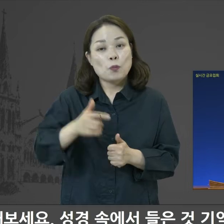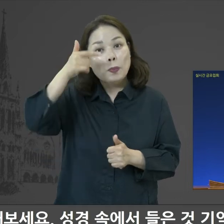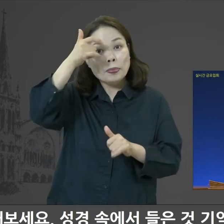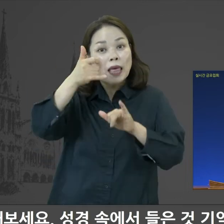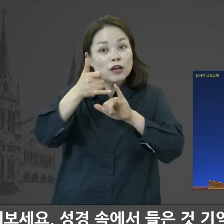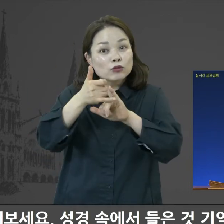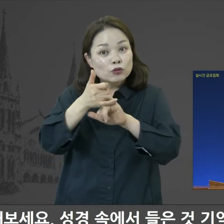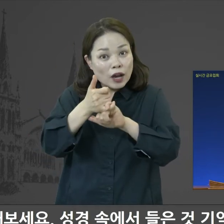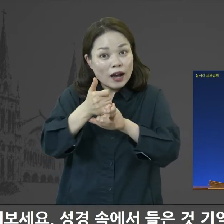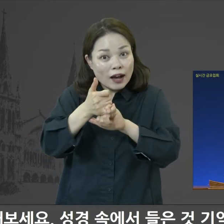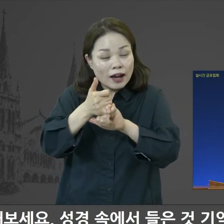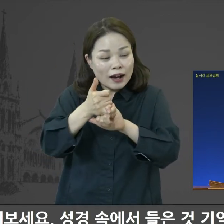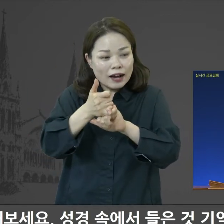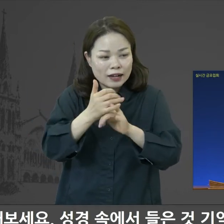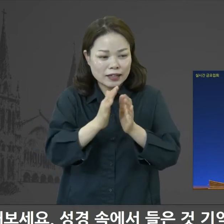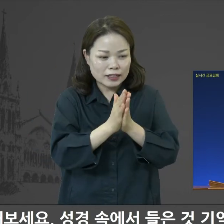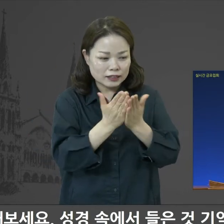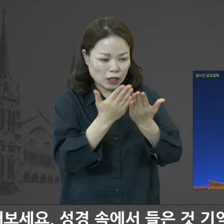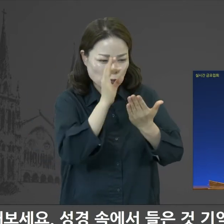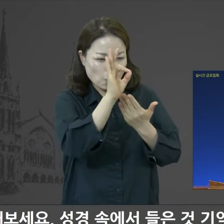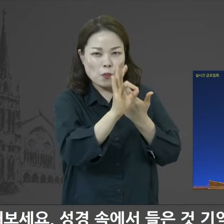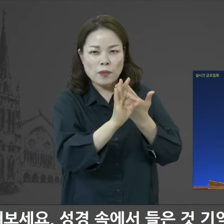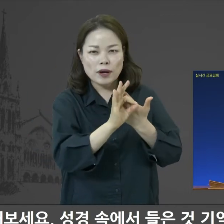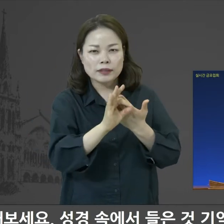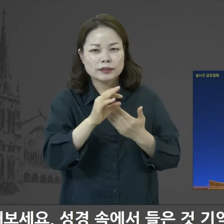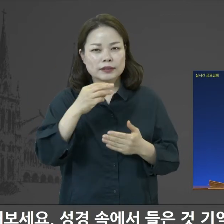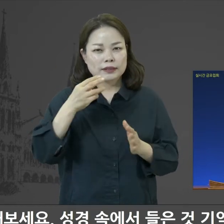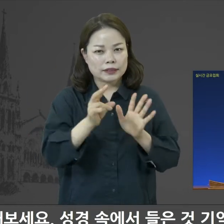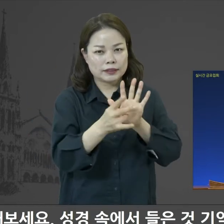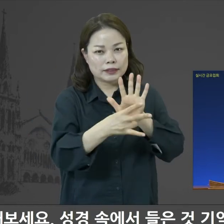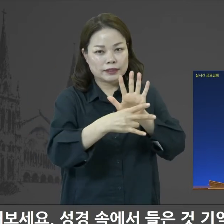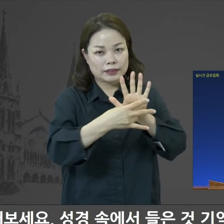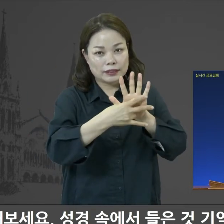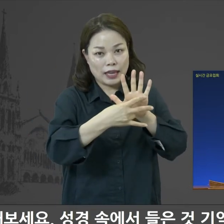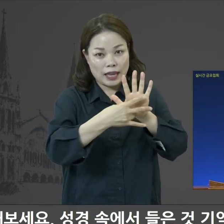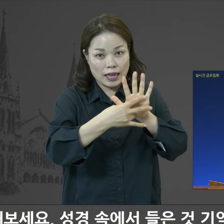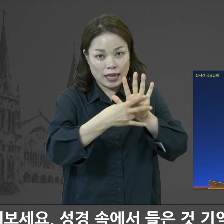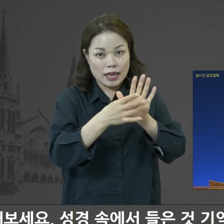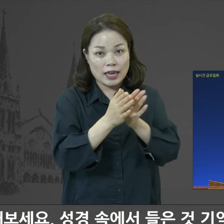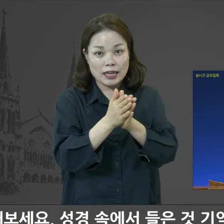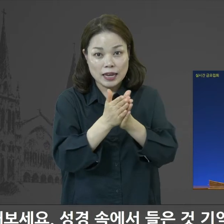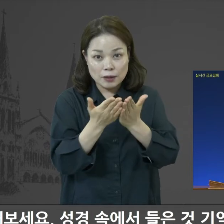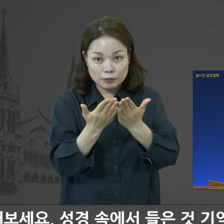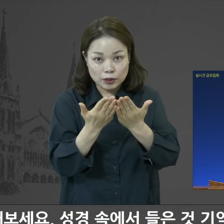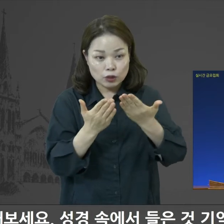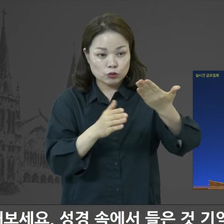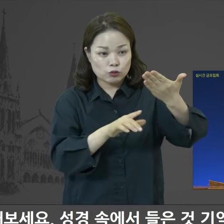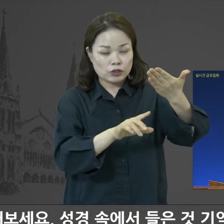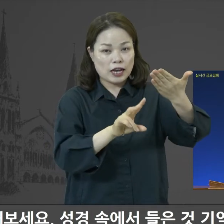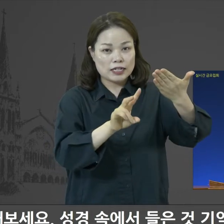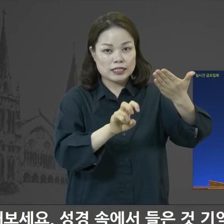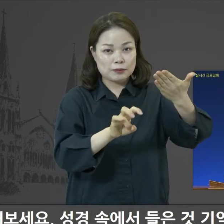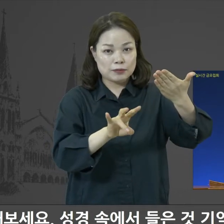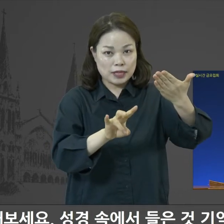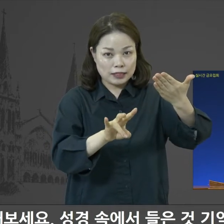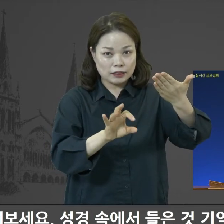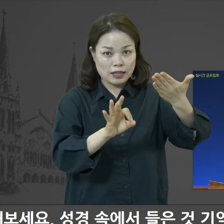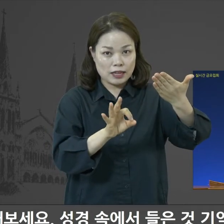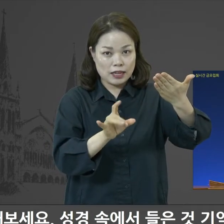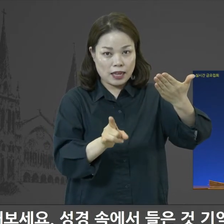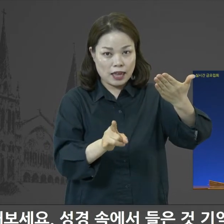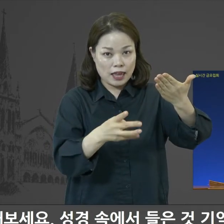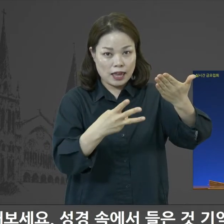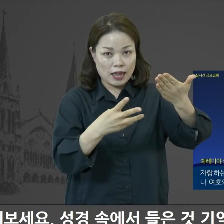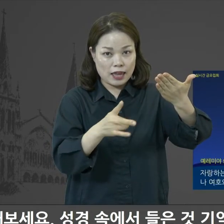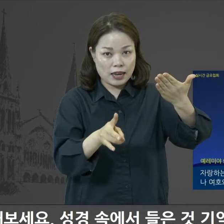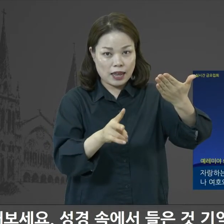구약을 한번 가보면, 구약에서 예레미야서 9장 24절 자막으로 볼 건데, 예레미야서 9장 24절에 보면 이런 거를 자랑하라